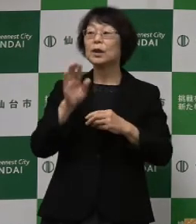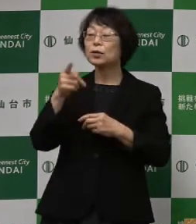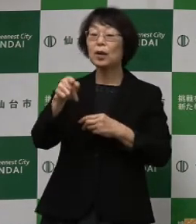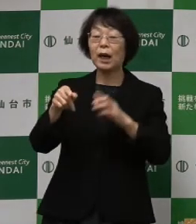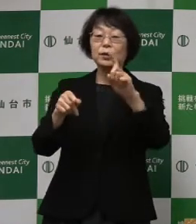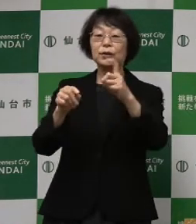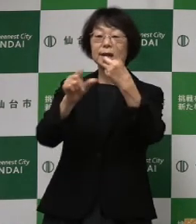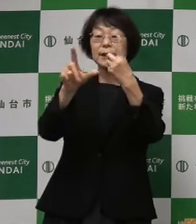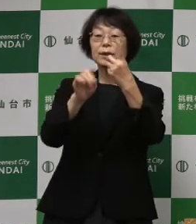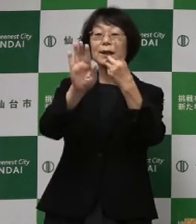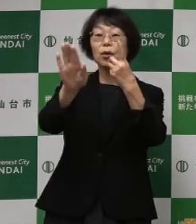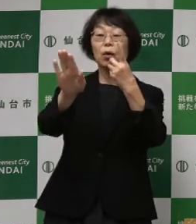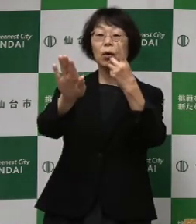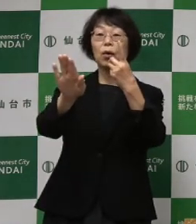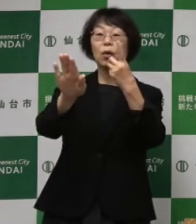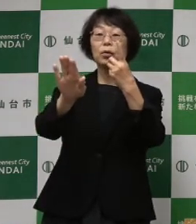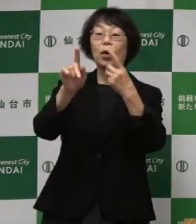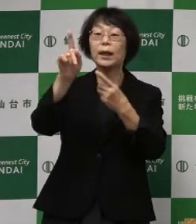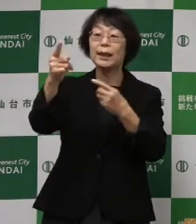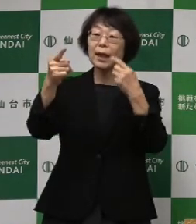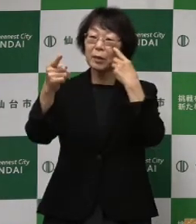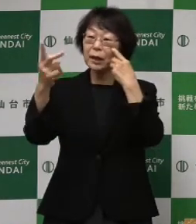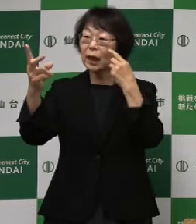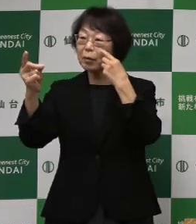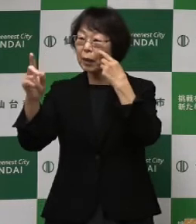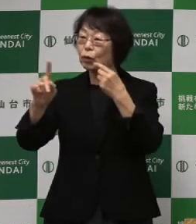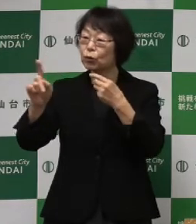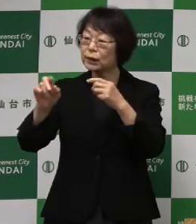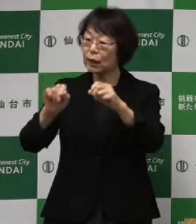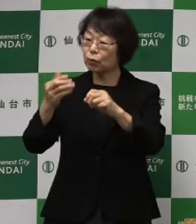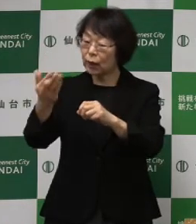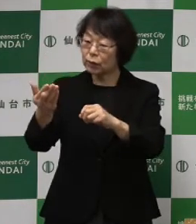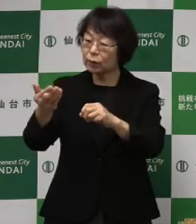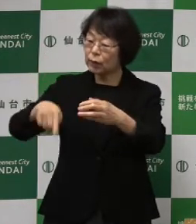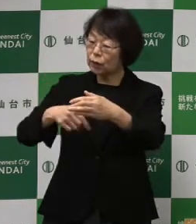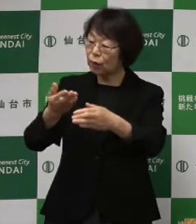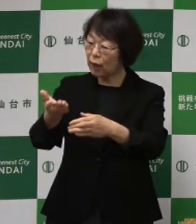あの1回目2回目をどうしようっていう、そういう話ですか。